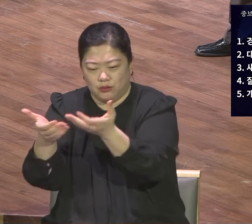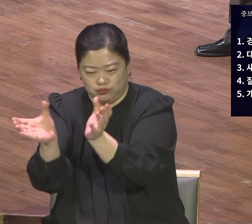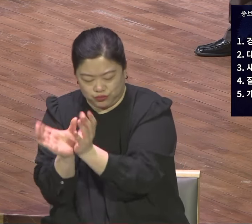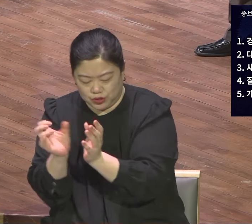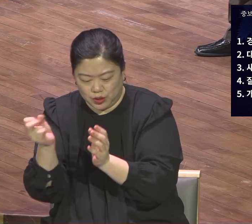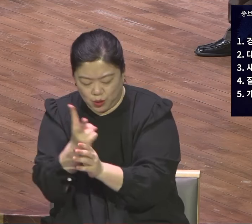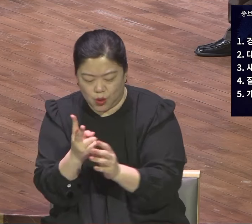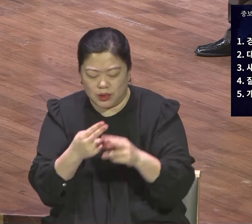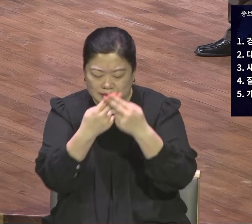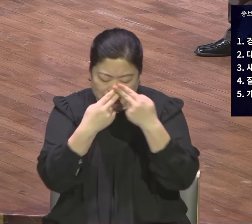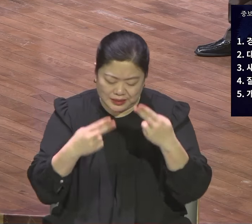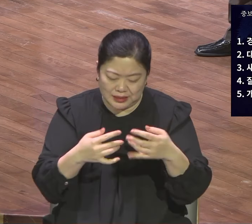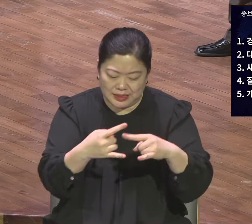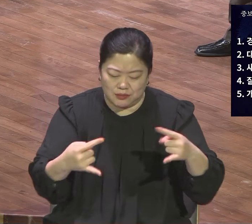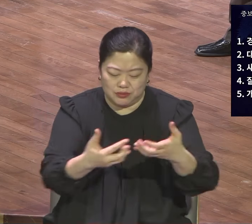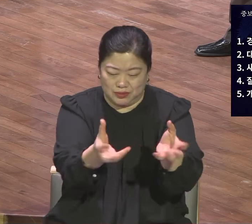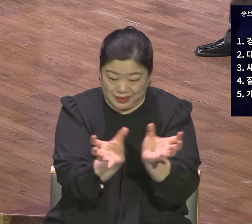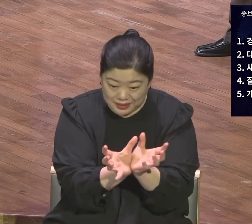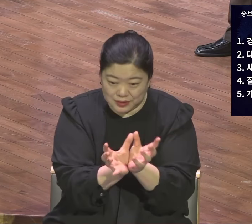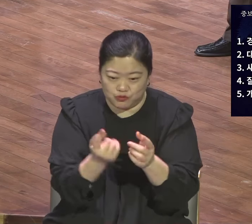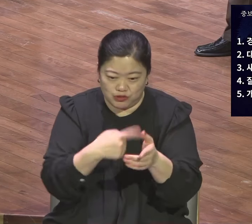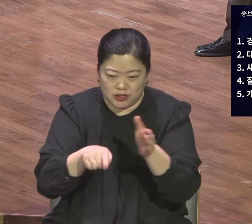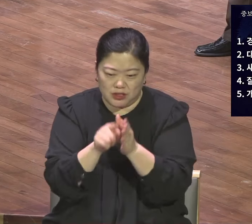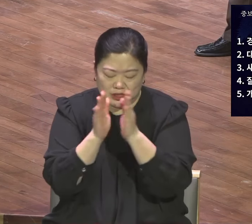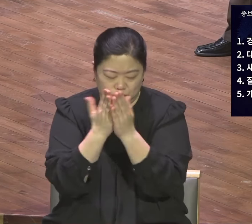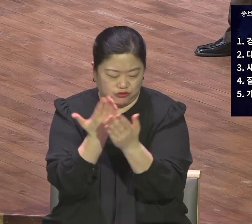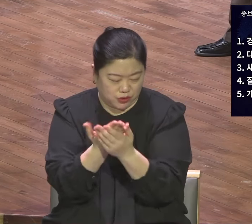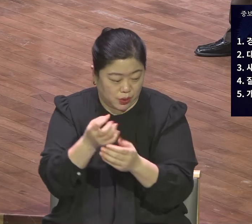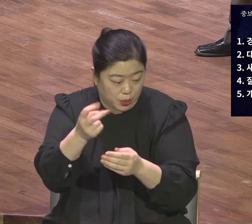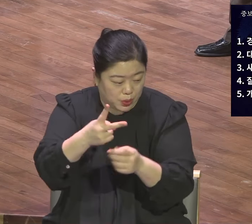합심으로 기도하시겠습니다.